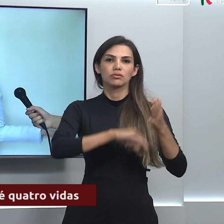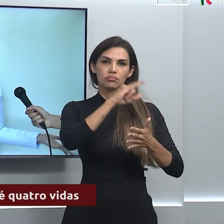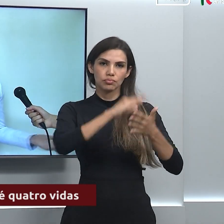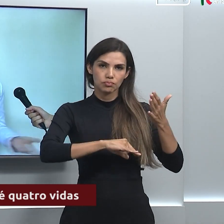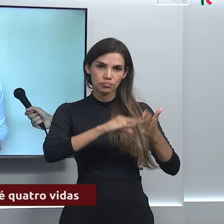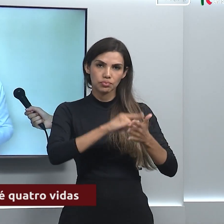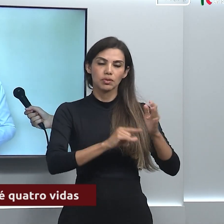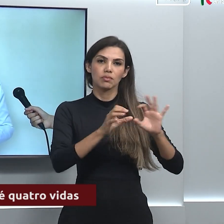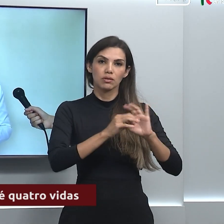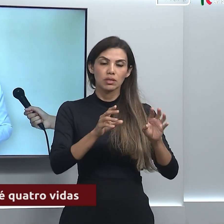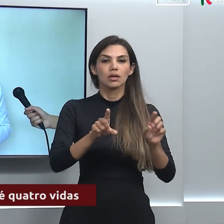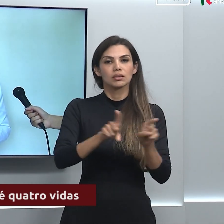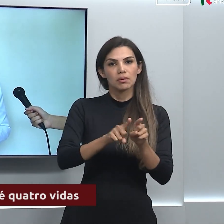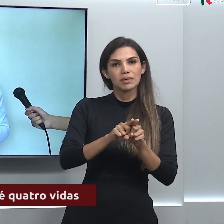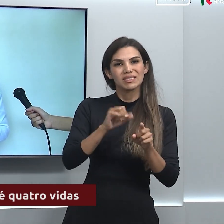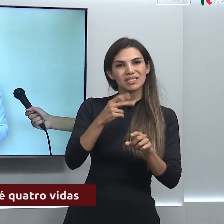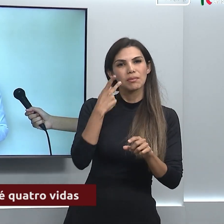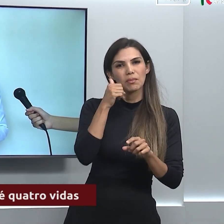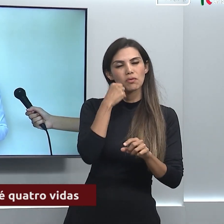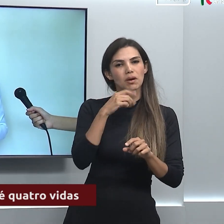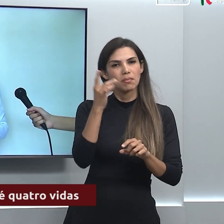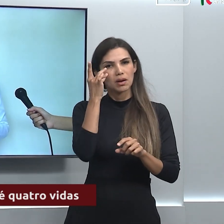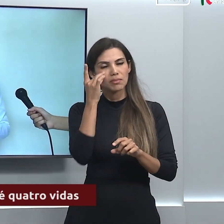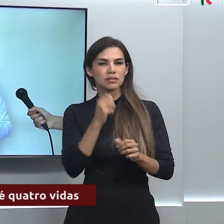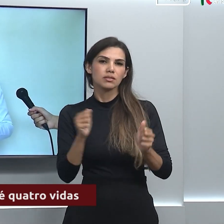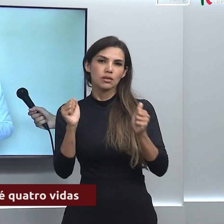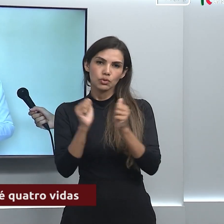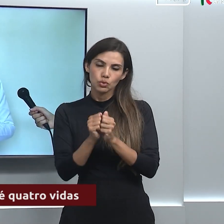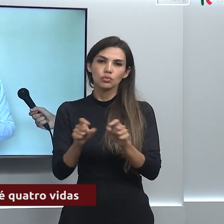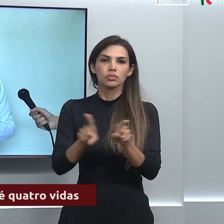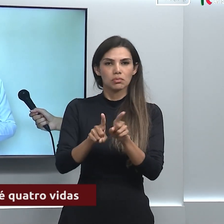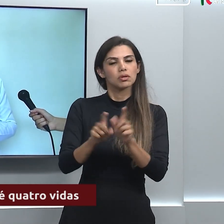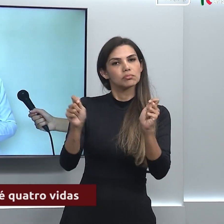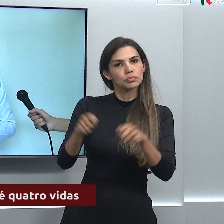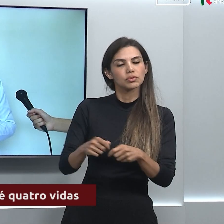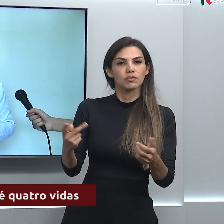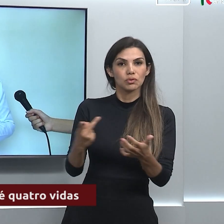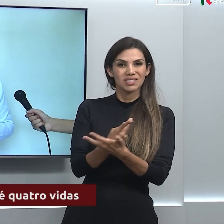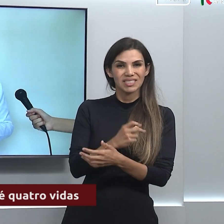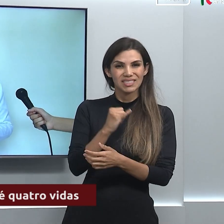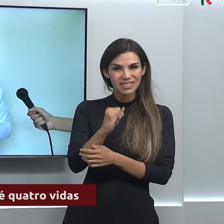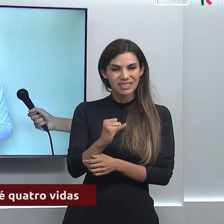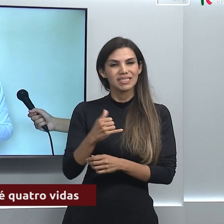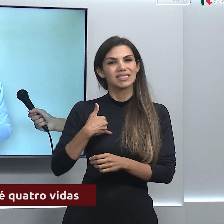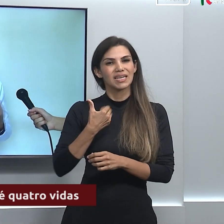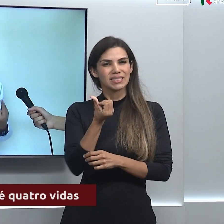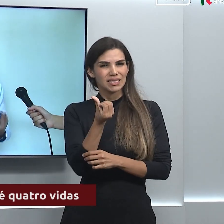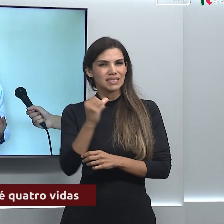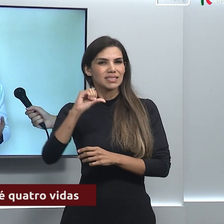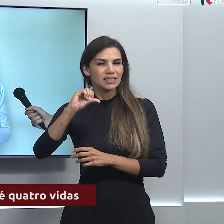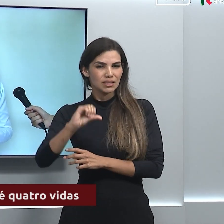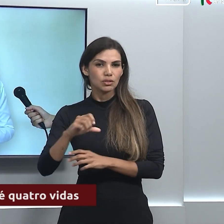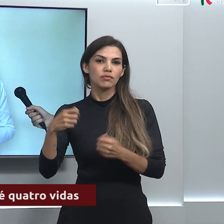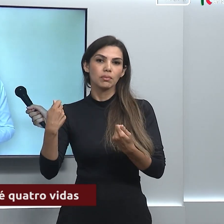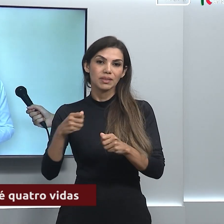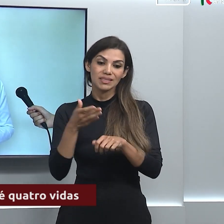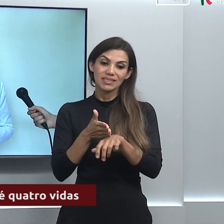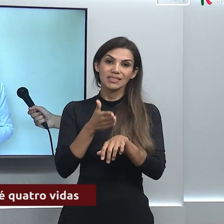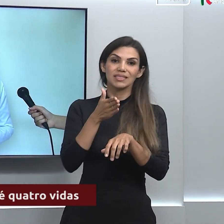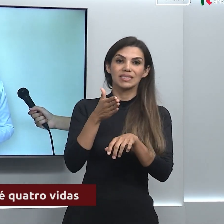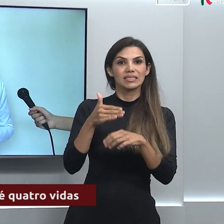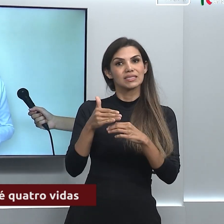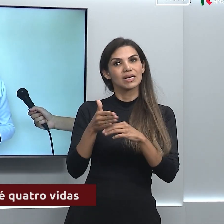estiverem acompanhando a doação, isso pode ser feito aqui também. Quem vai fazer até os 69 anos, ele tem que ter feito pelo menos uma doação após